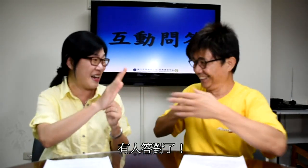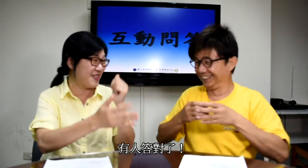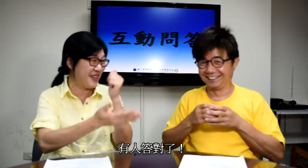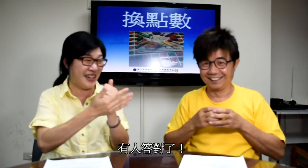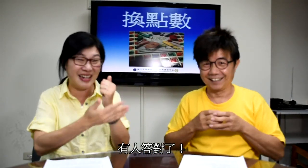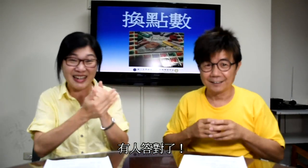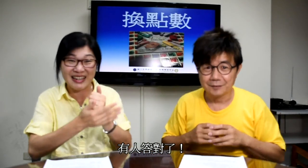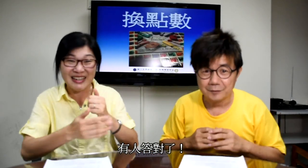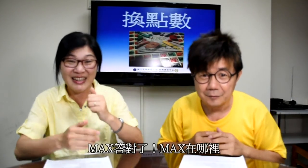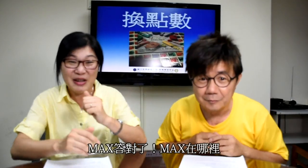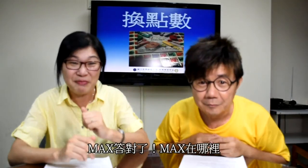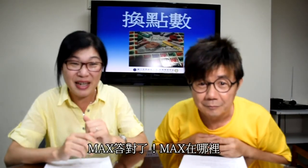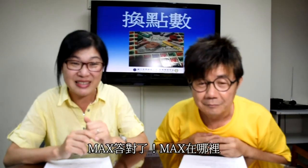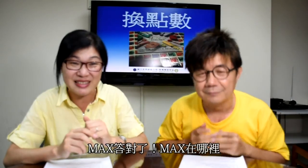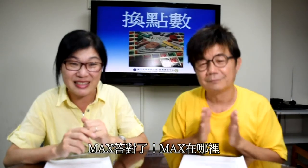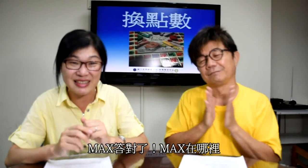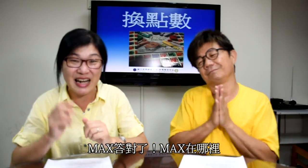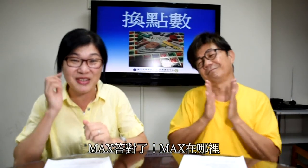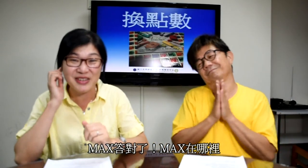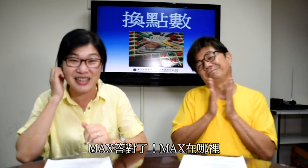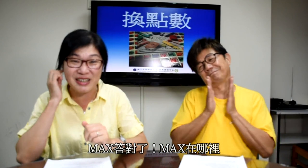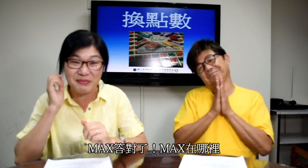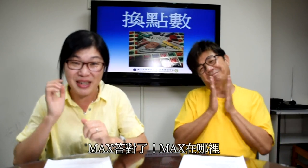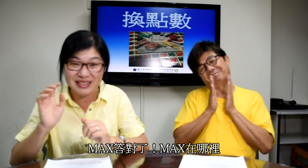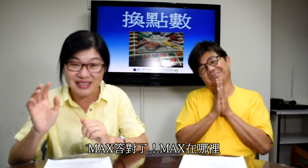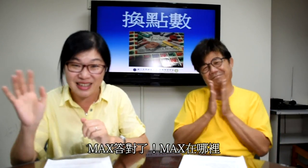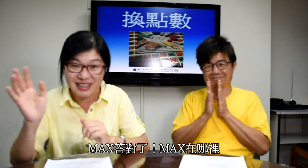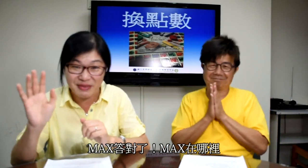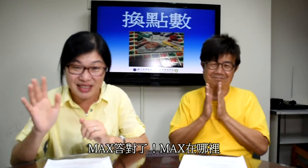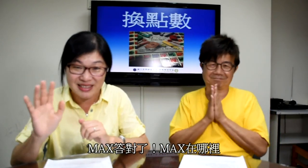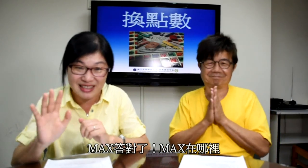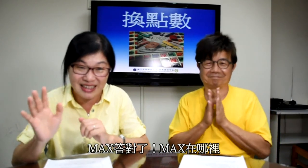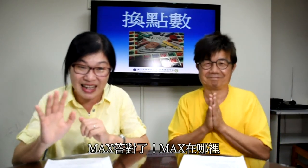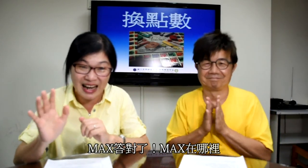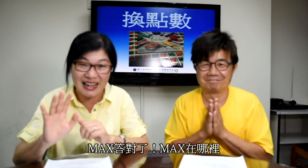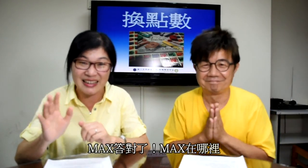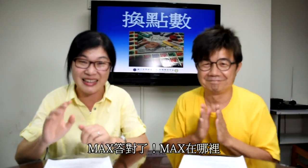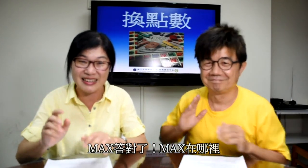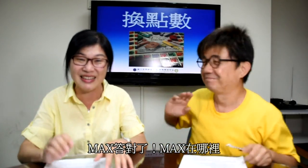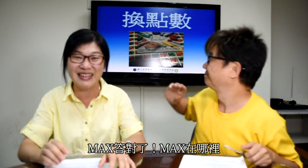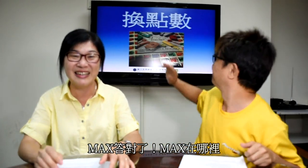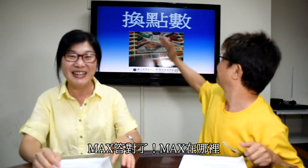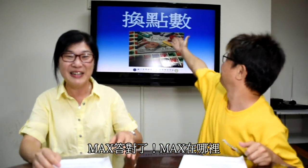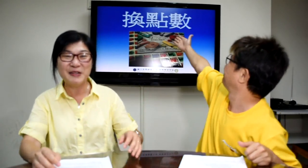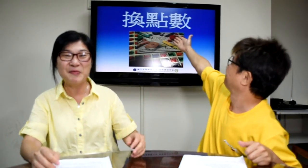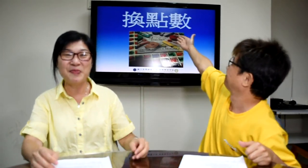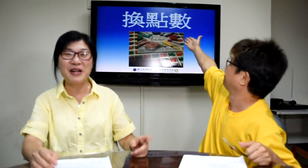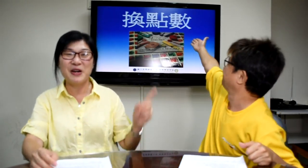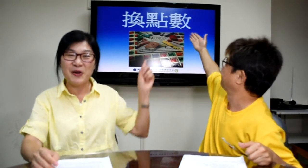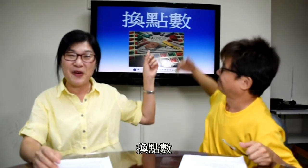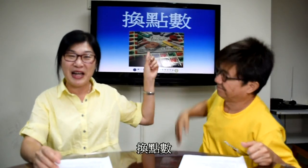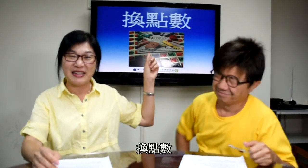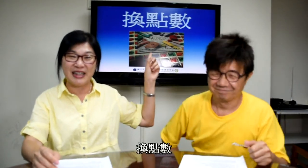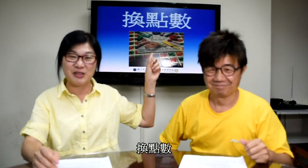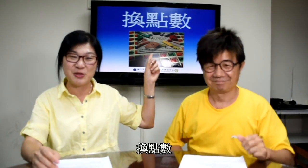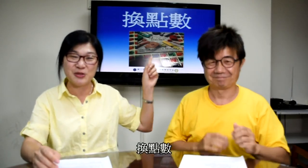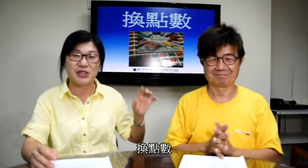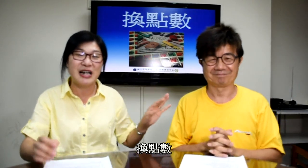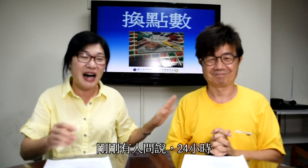对了 ，Max 答对了 ，Max 在哪里？换点数。好，